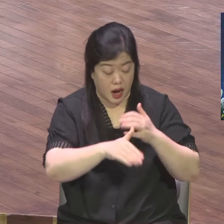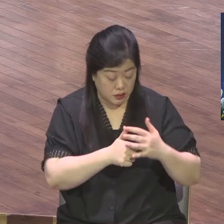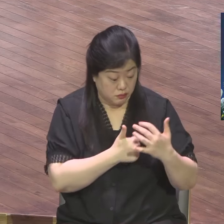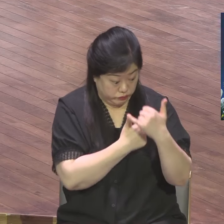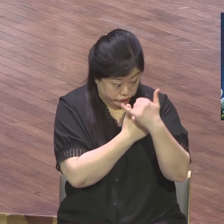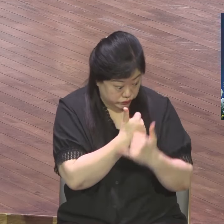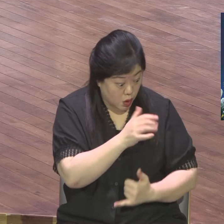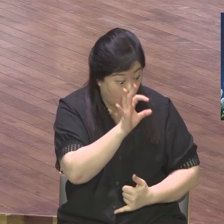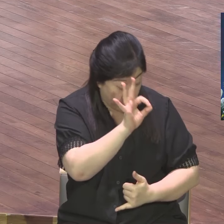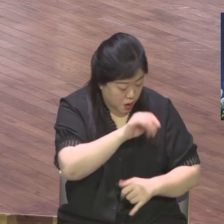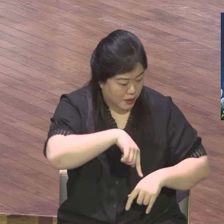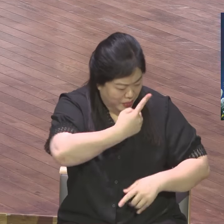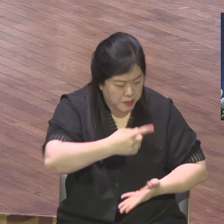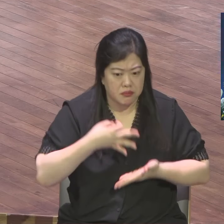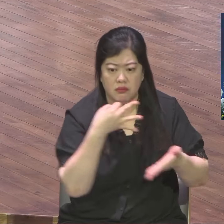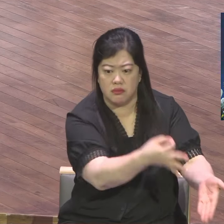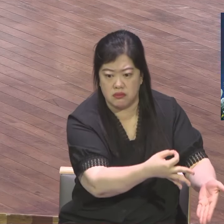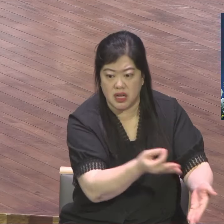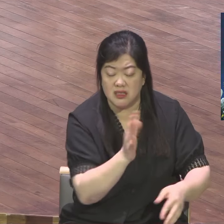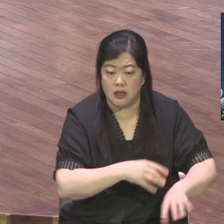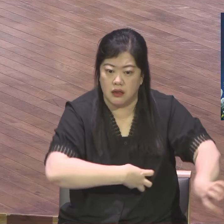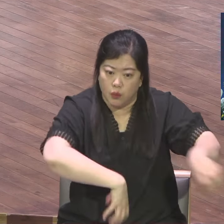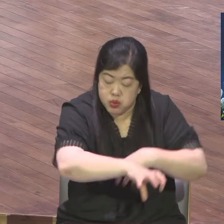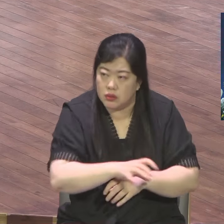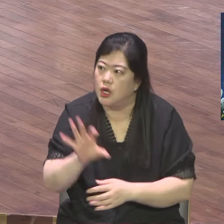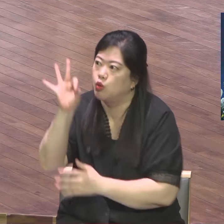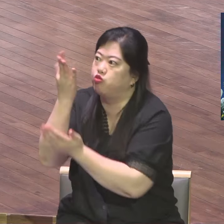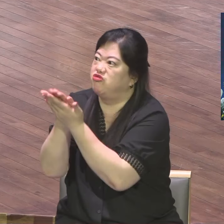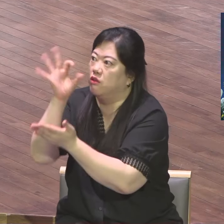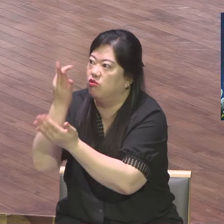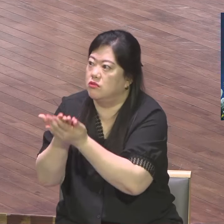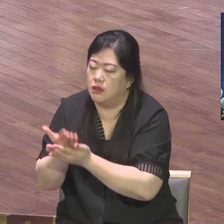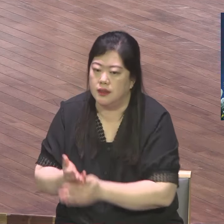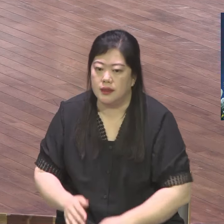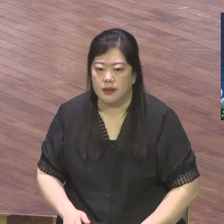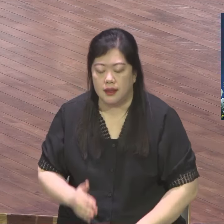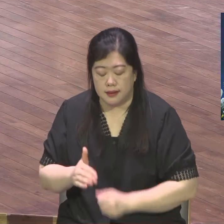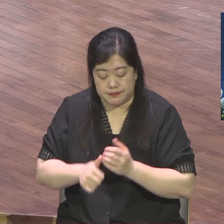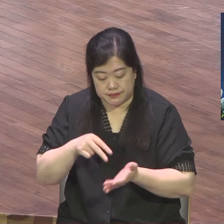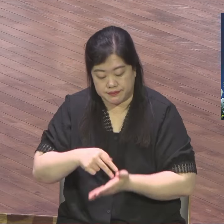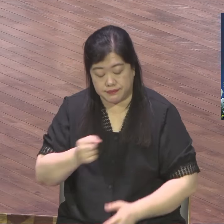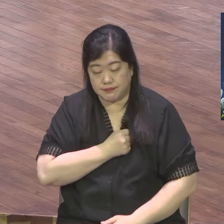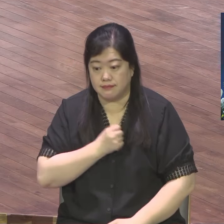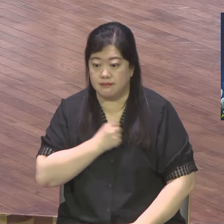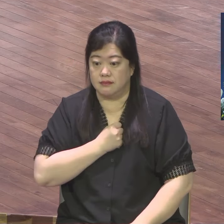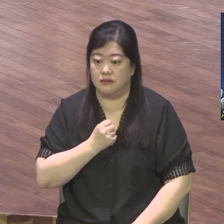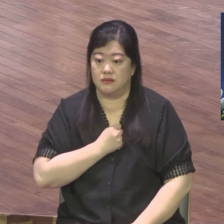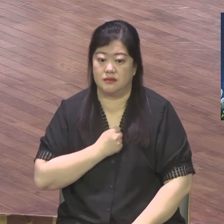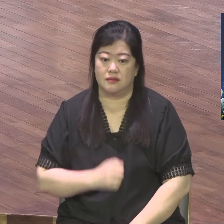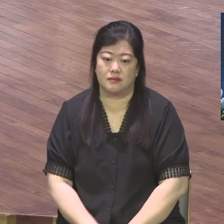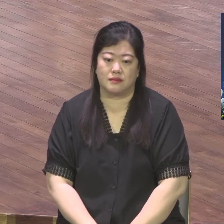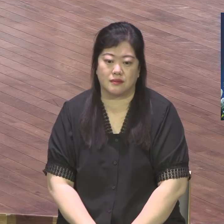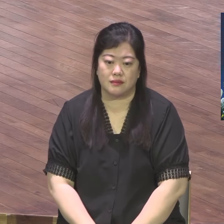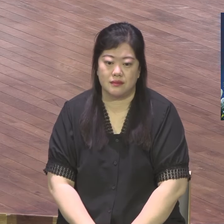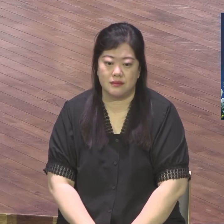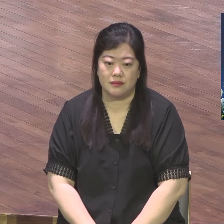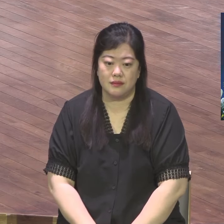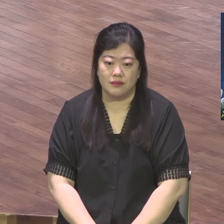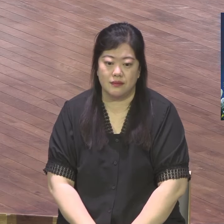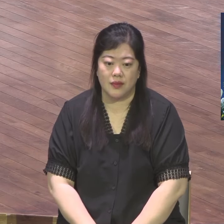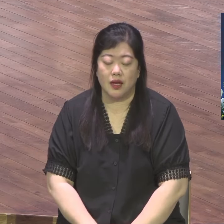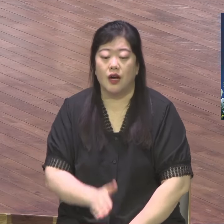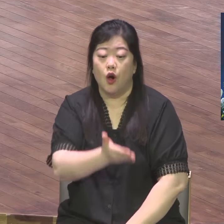믿음이 그 수준밖에 안 돼서 그런 거예요. 하나님 어떤 방법을 쓰시든지 부와 명예 모든 거 하나님께